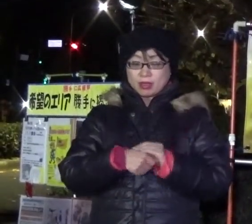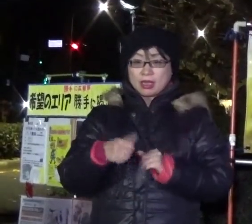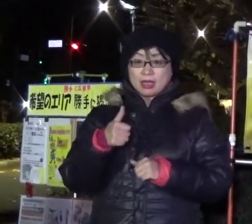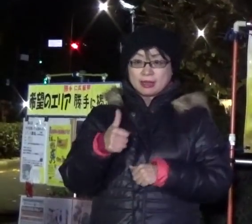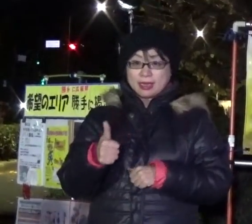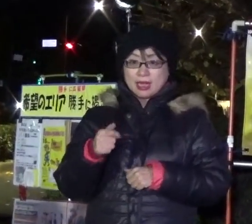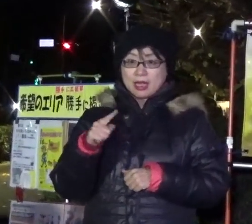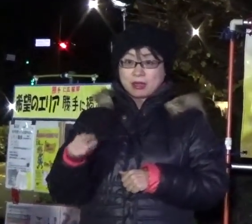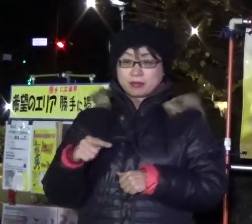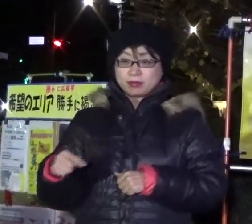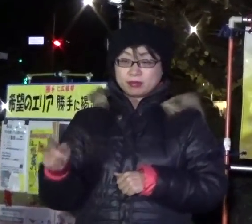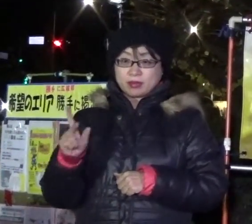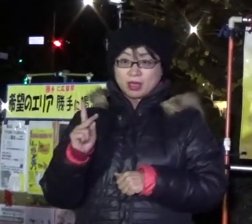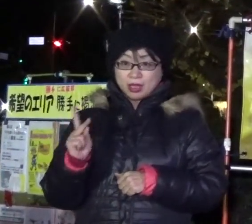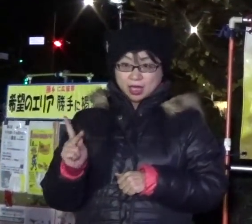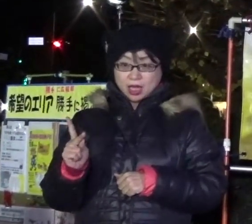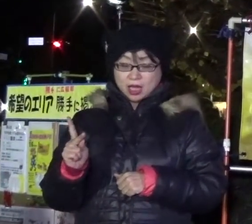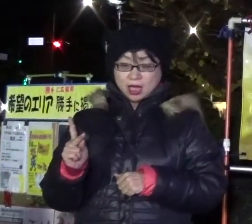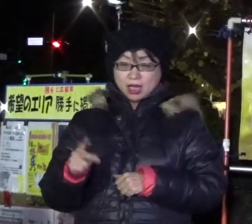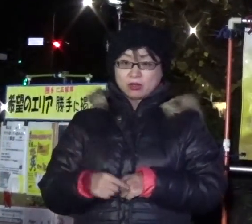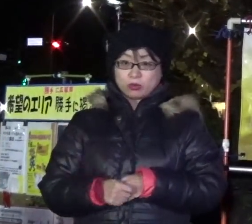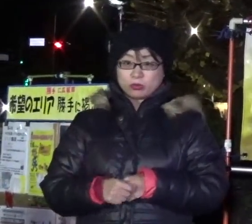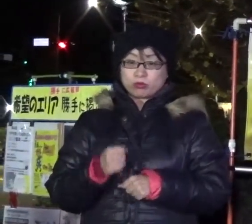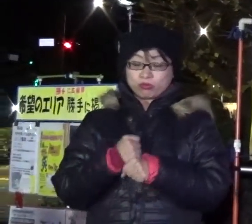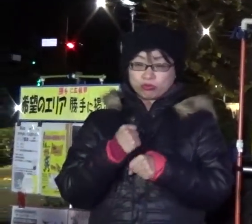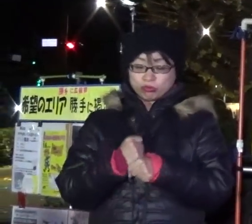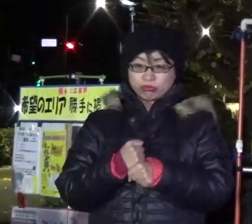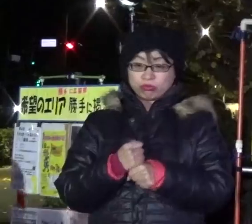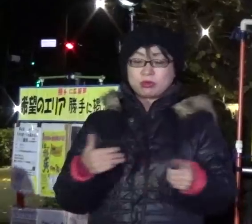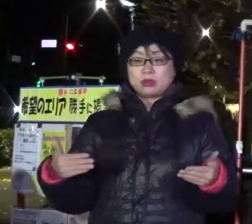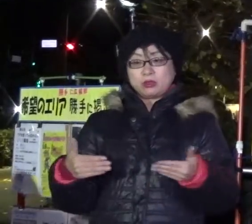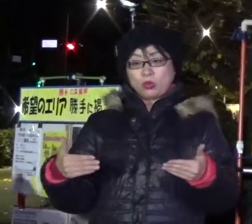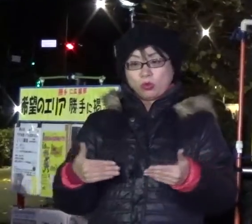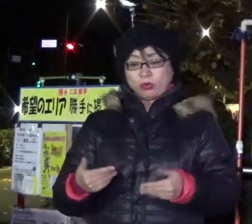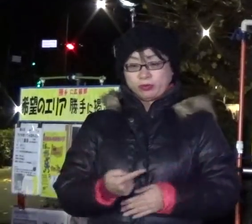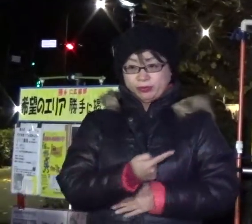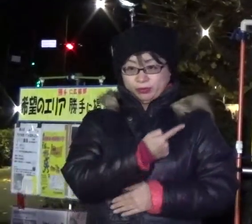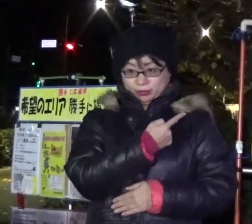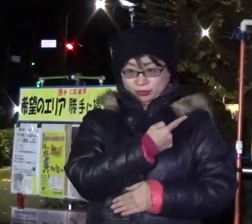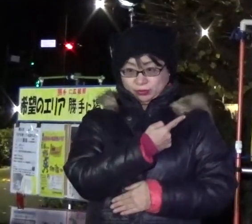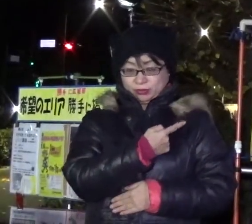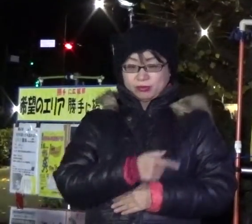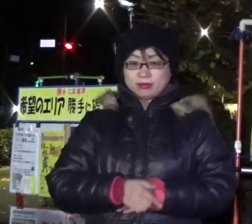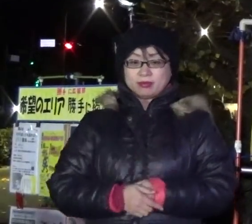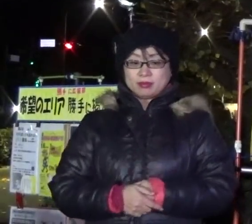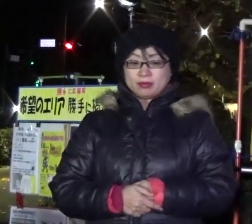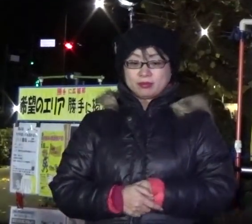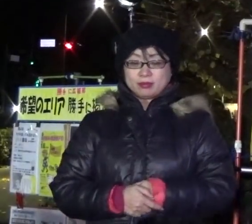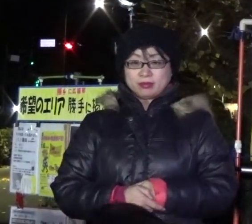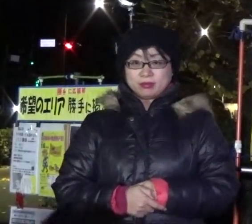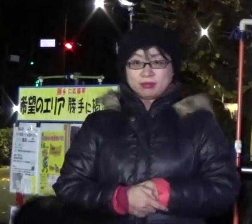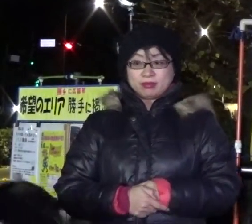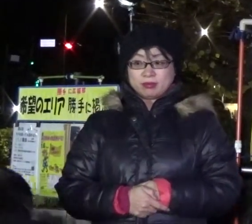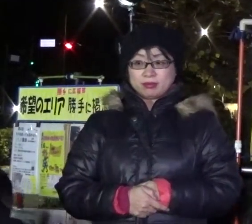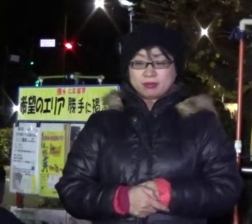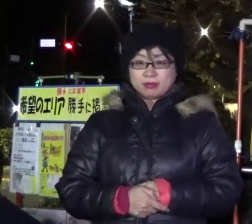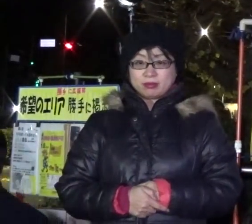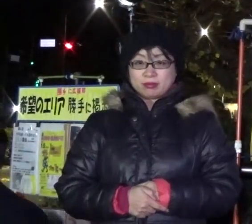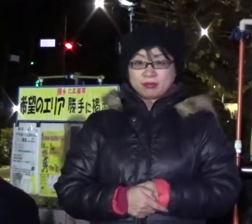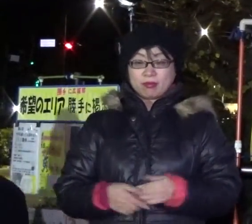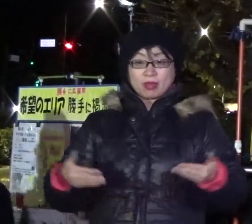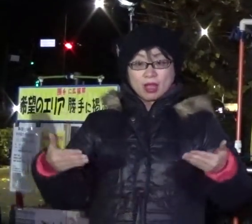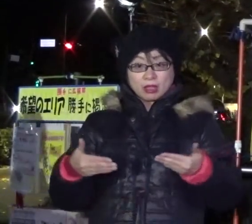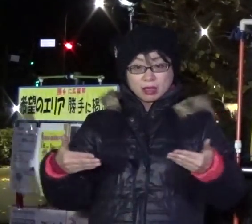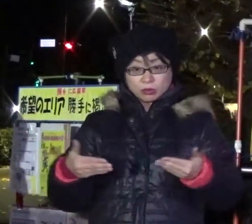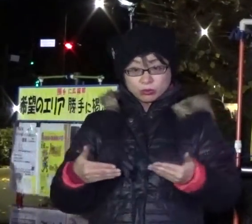なりわいのもんですから、現代歌人協会の話とか、まあ、日本ペンクラブの話をここでしてたんですが、働くっ